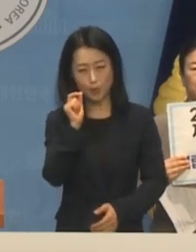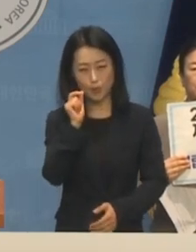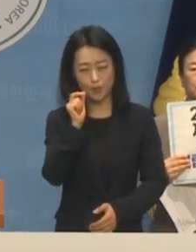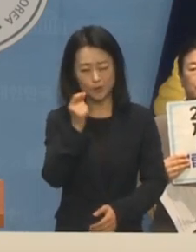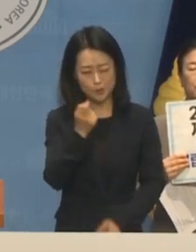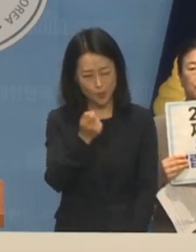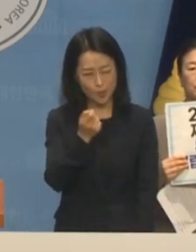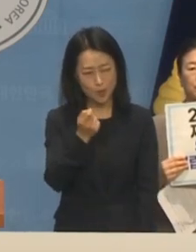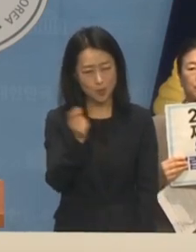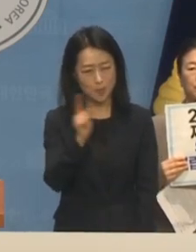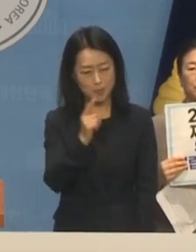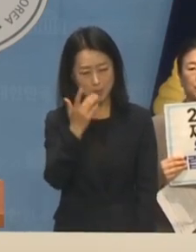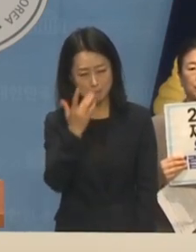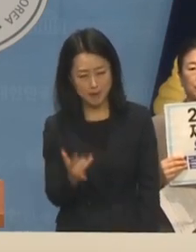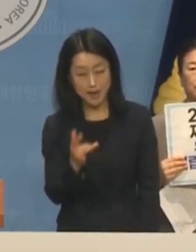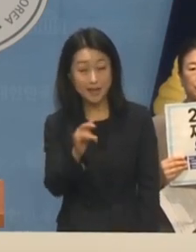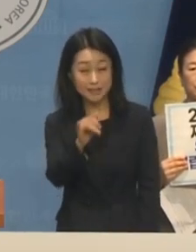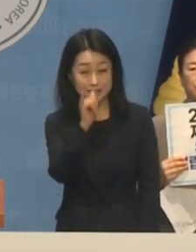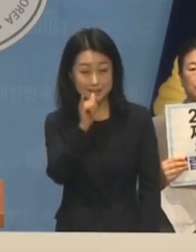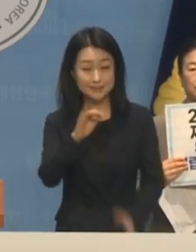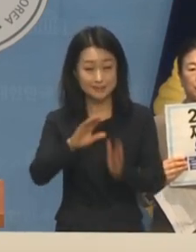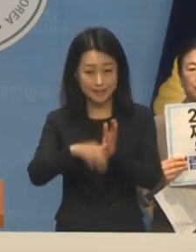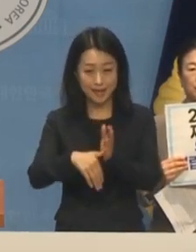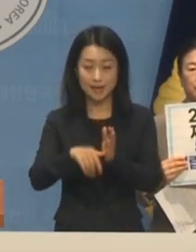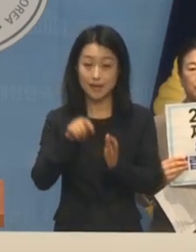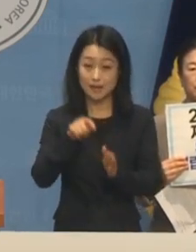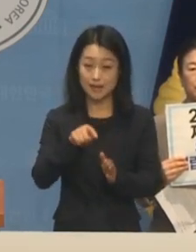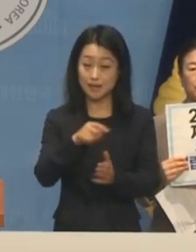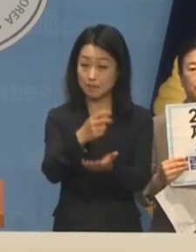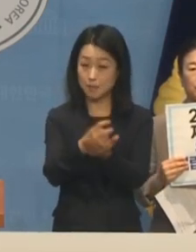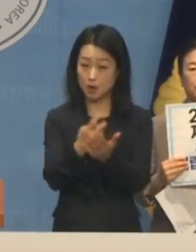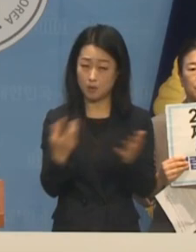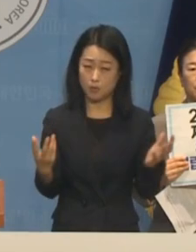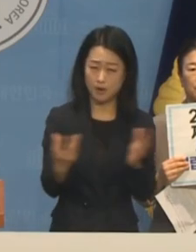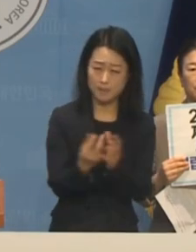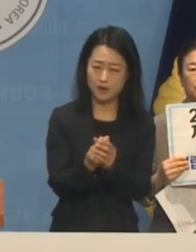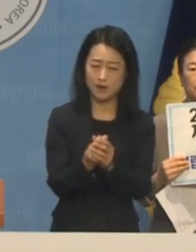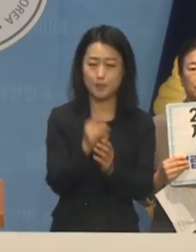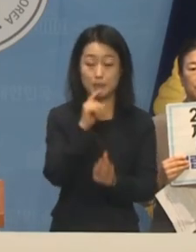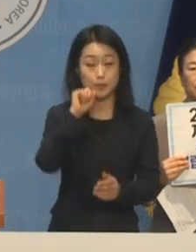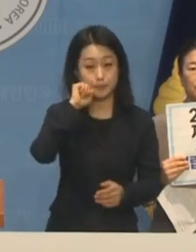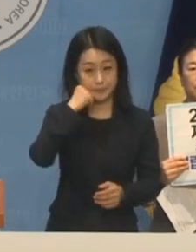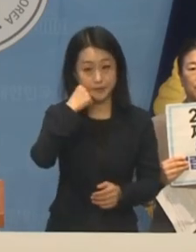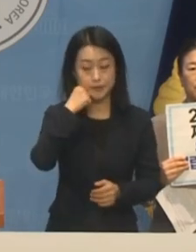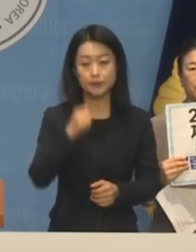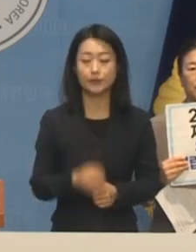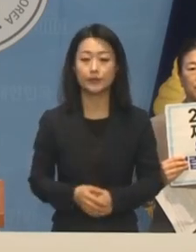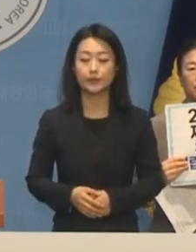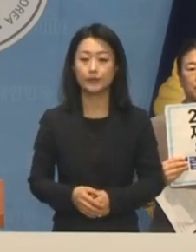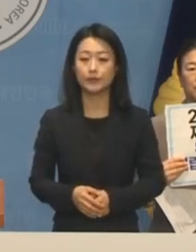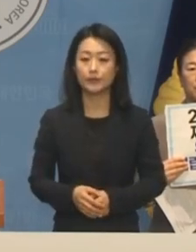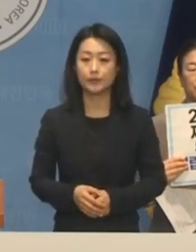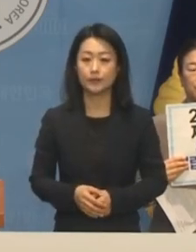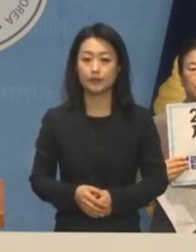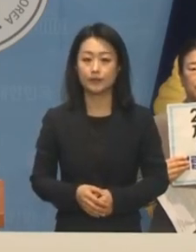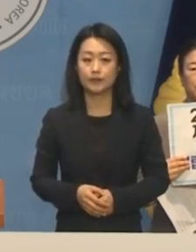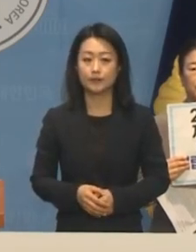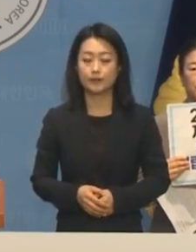하자가 발생할 수 있으면 그 제도의 완결성은 떨어지게 되어 있습니다. 저희